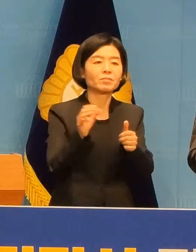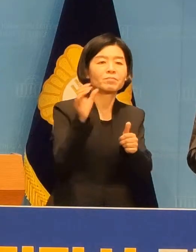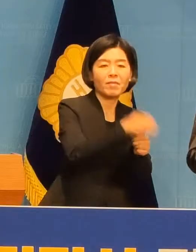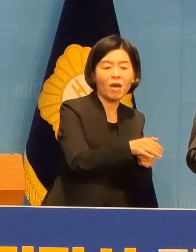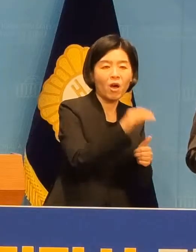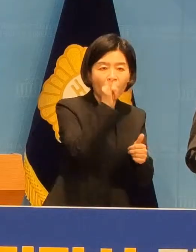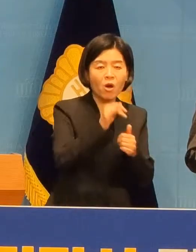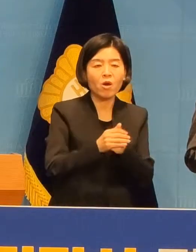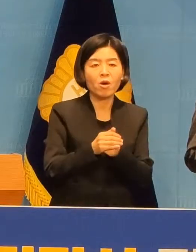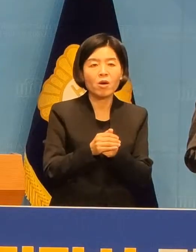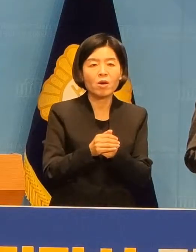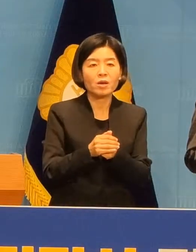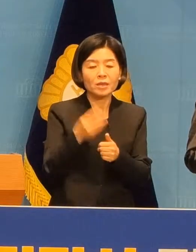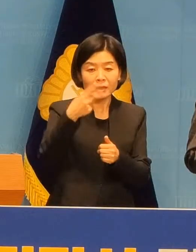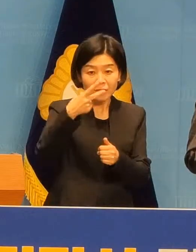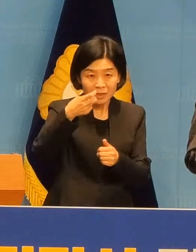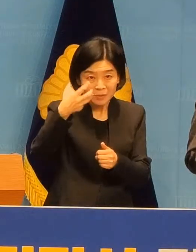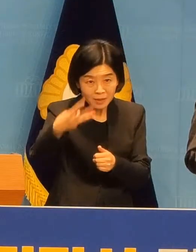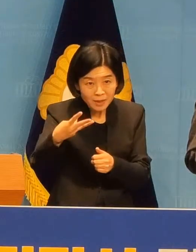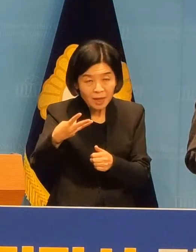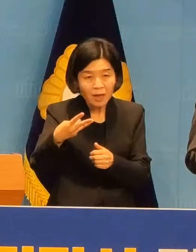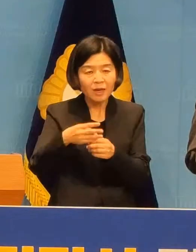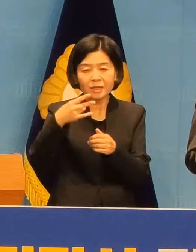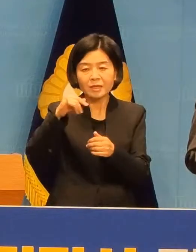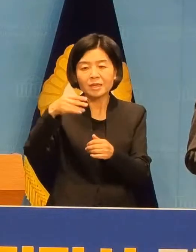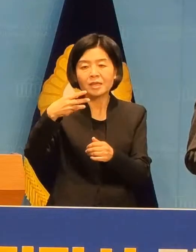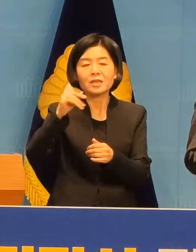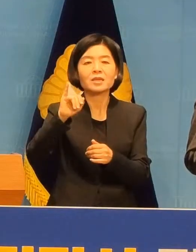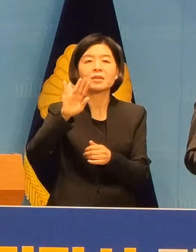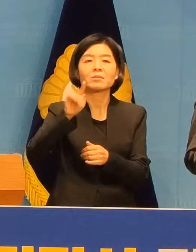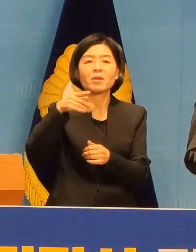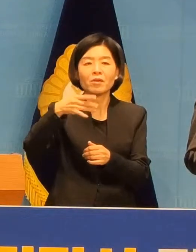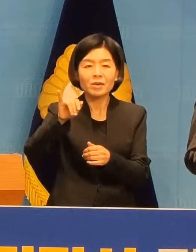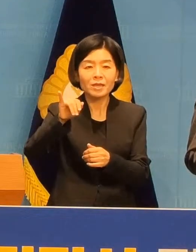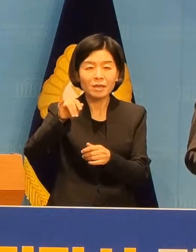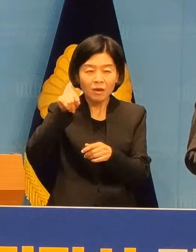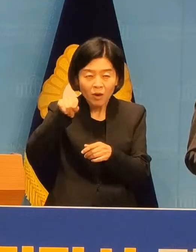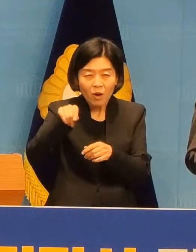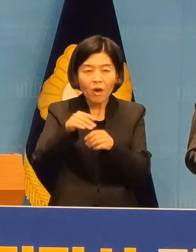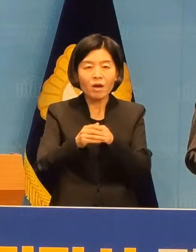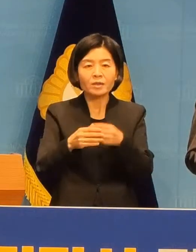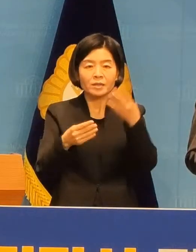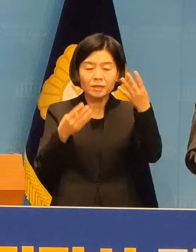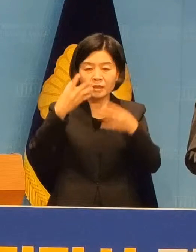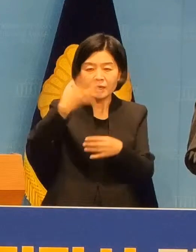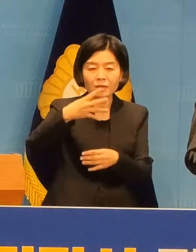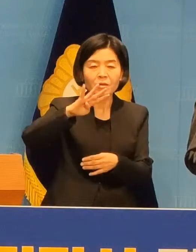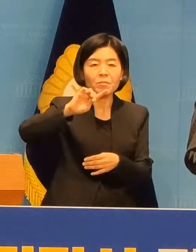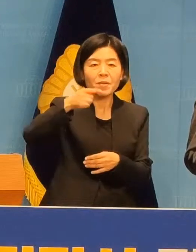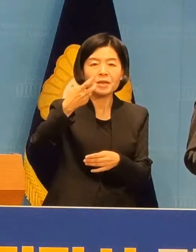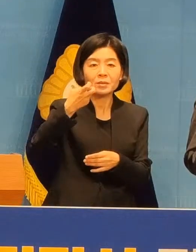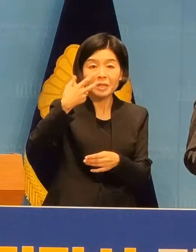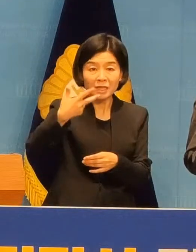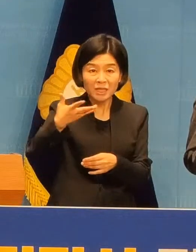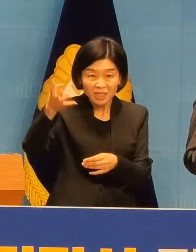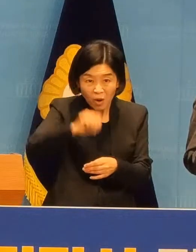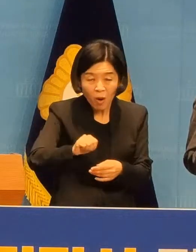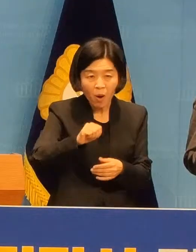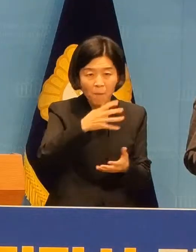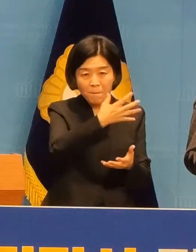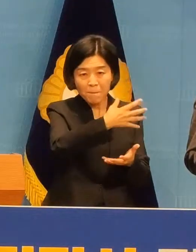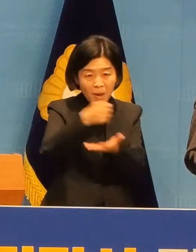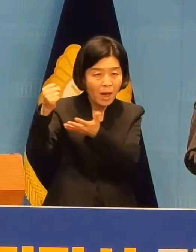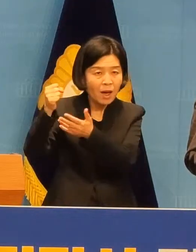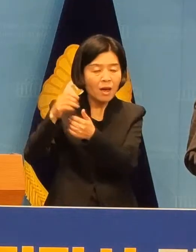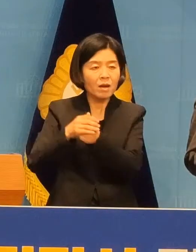2023년 모기업 딜리버리 히어로에 4,127억 원을 배당한 데 이어 24년에는 딜리버리 히어로로부터